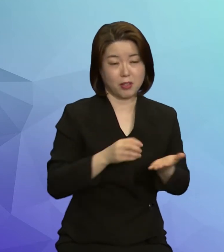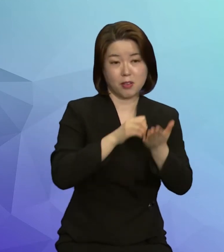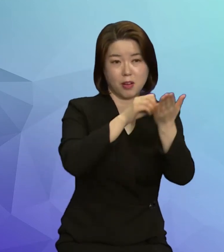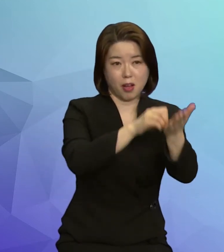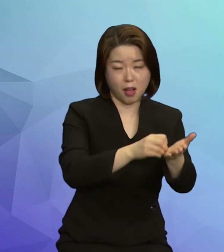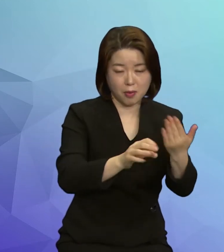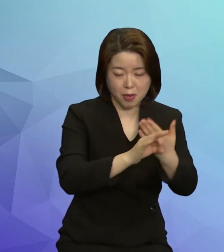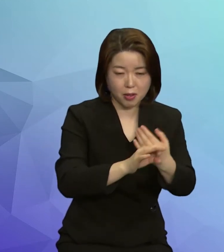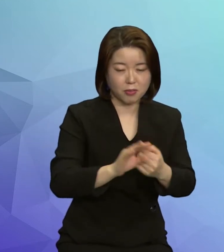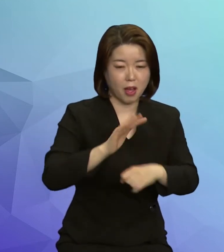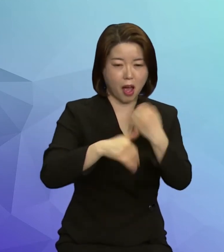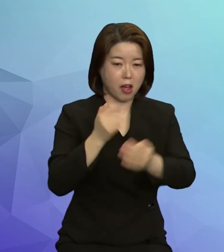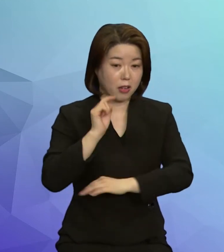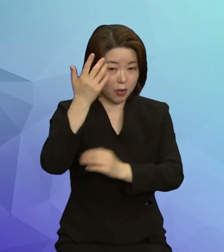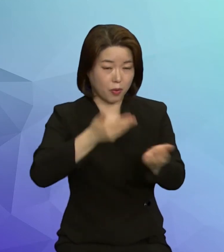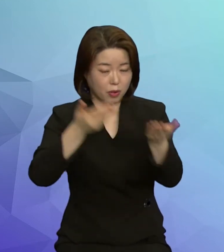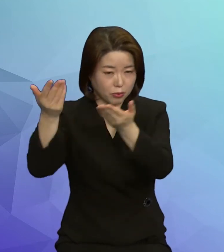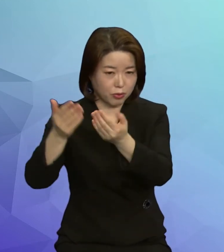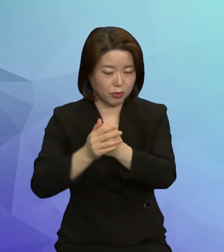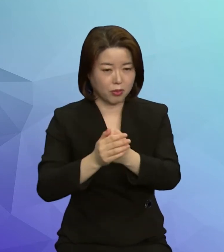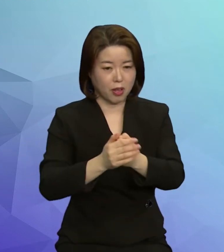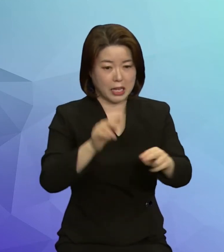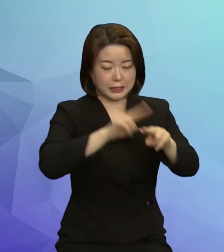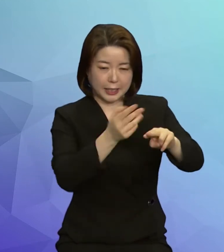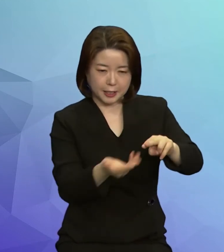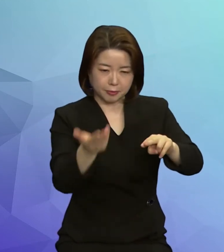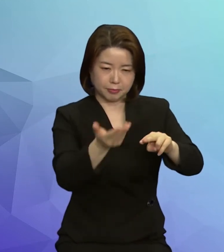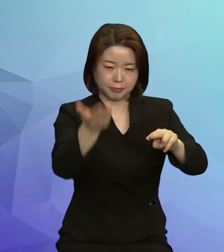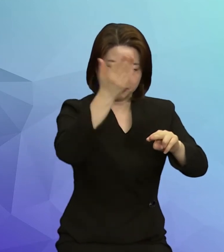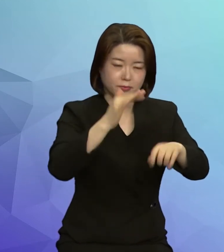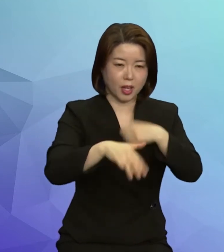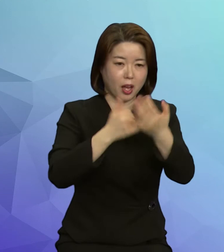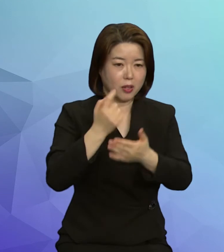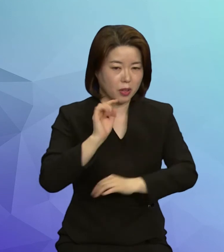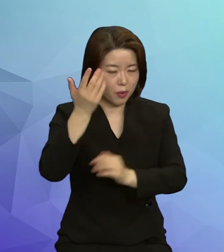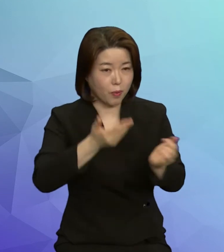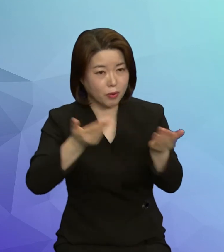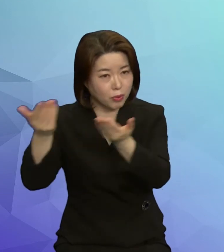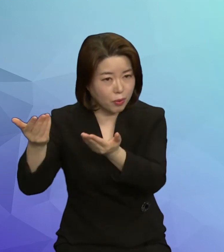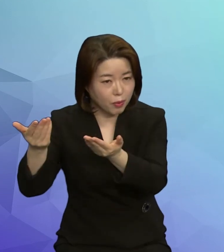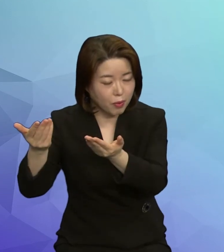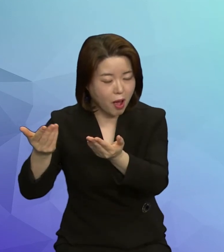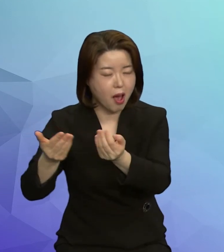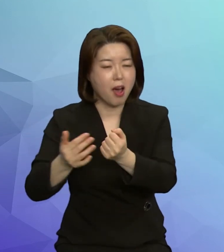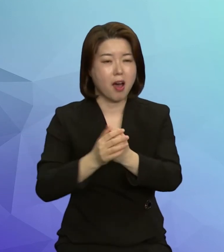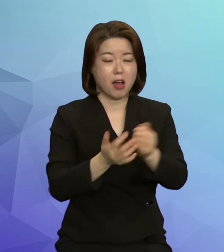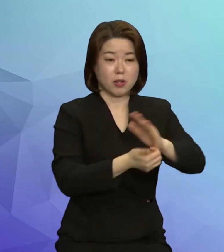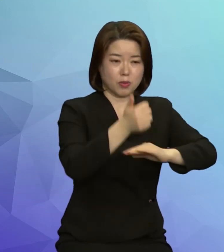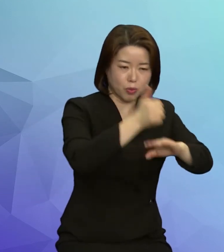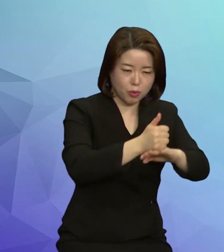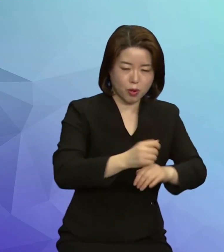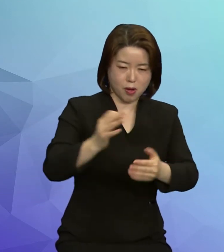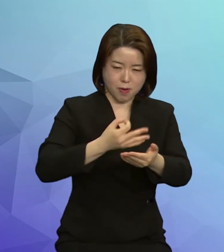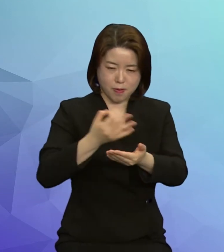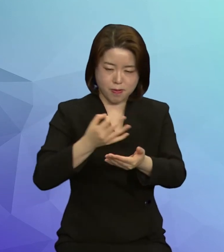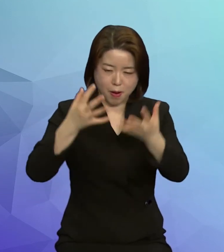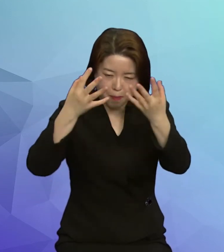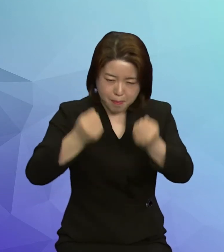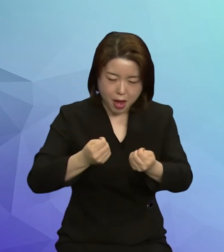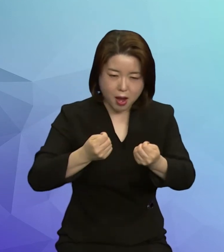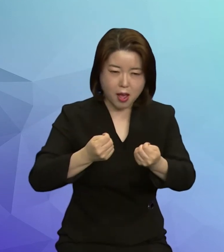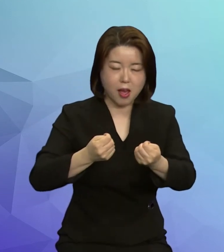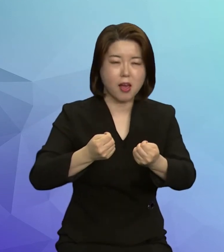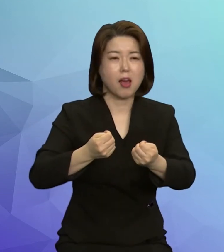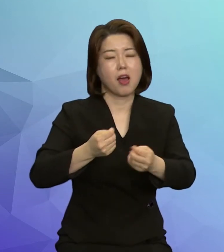취직해야 하나님께 영광 돌리는, 승진해야 하나님께 영광 돌리는, 성공해야, 돈 꽤 벌어야